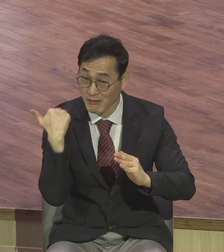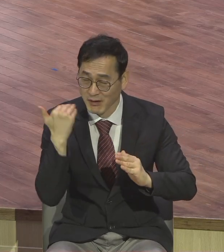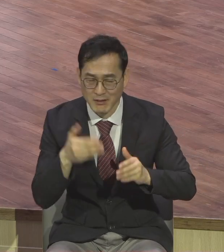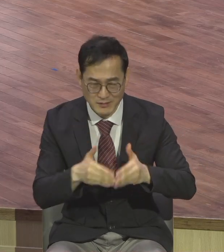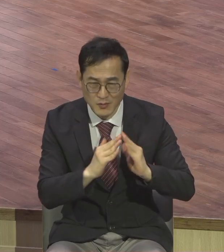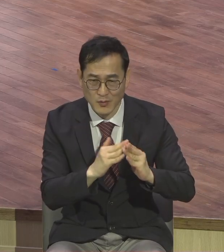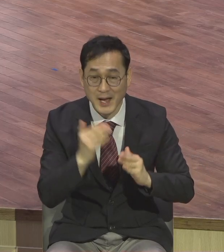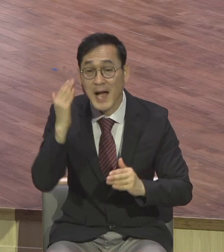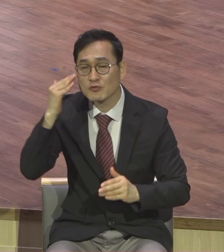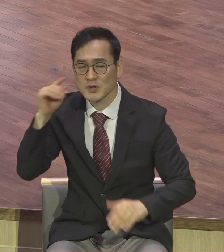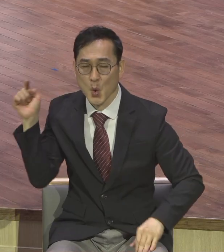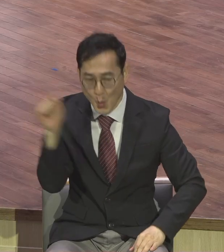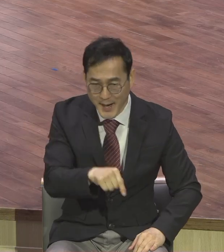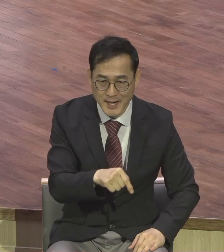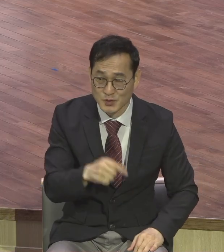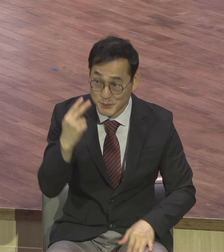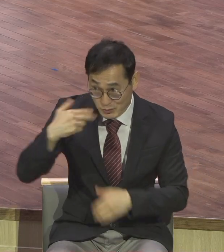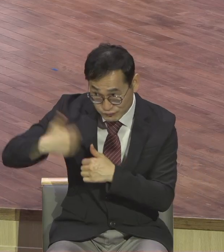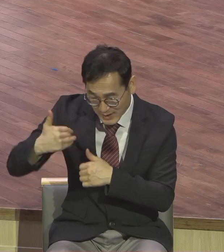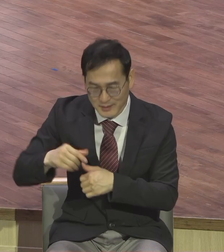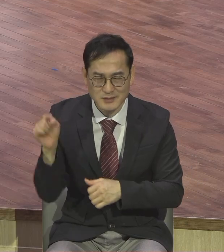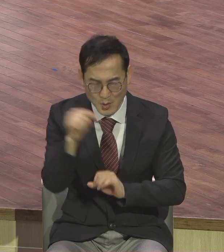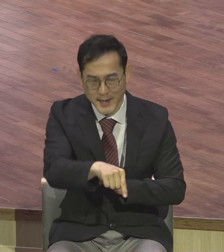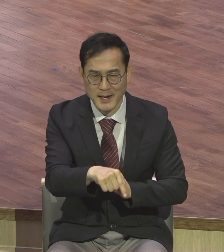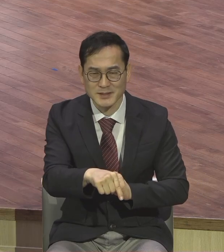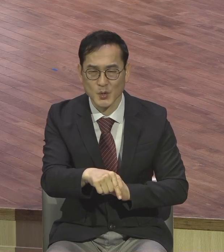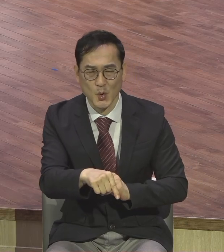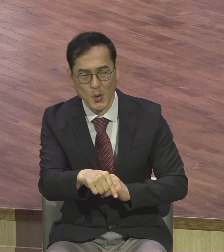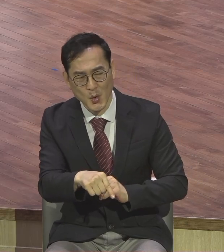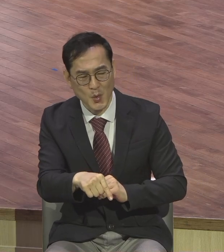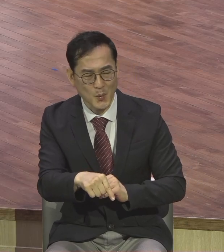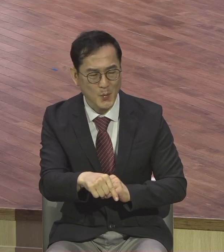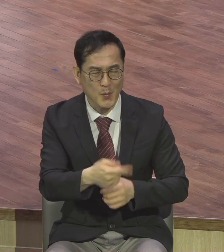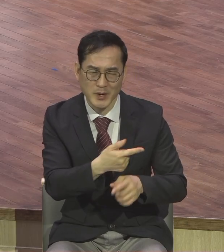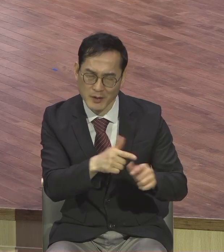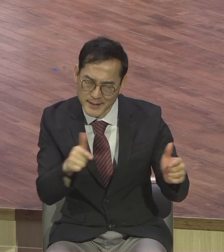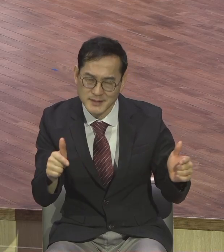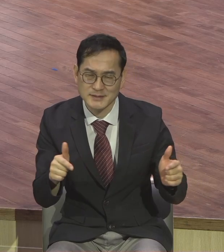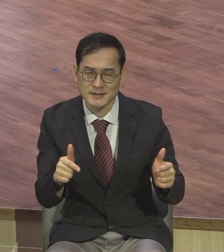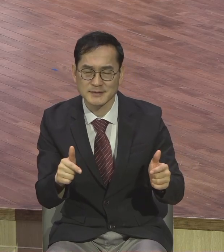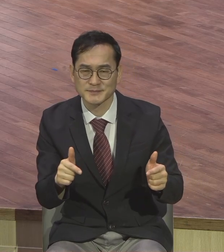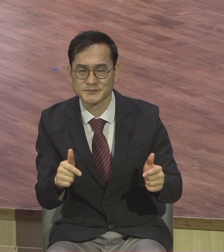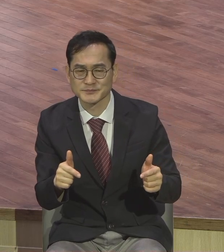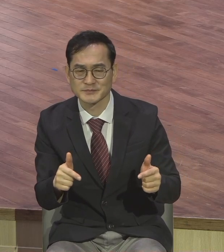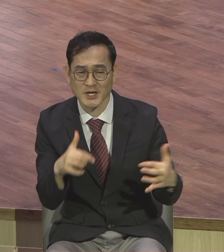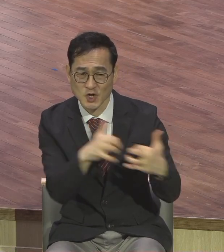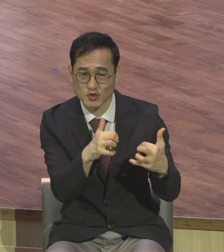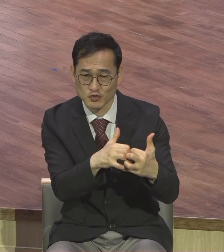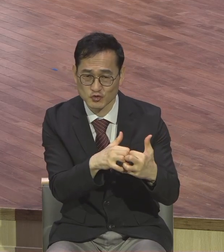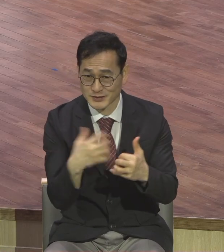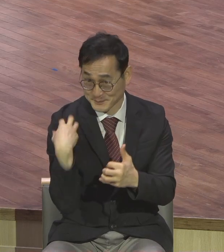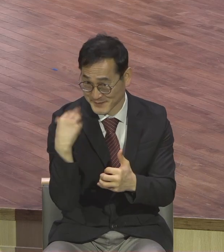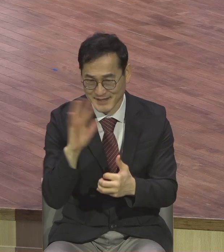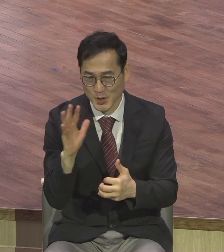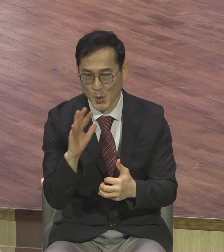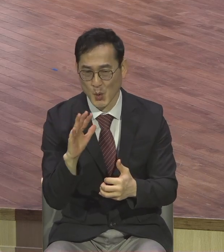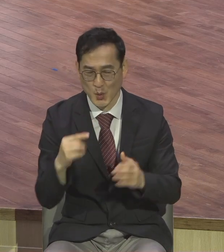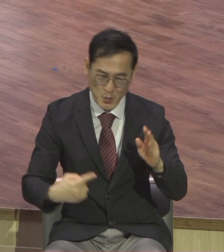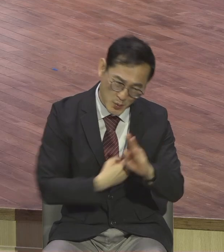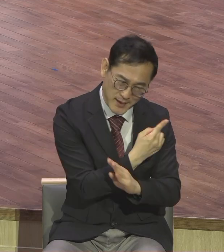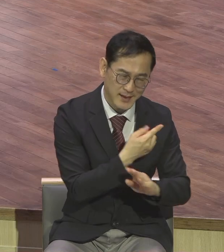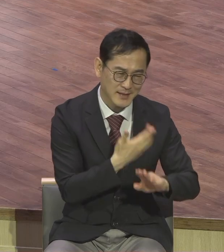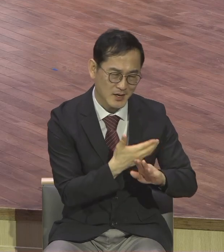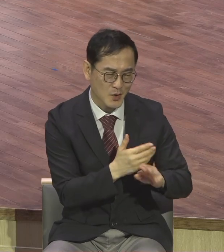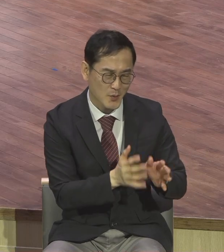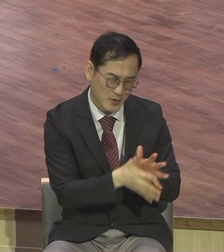세우고 우리나라에서도 미국 요청에 의해서 가가지고 비전투 부대지요. 전투하는 게 아니고 비전투